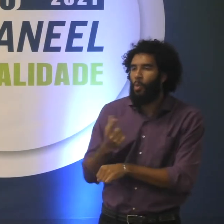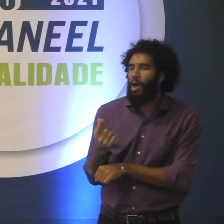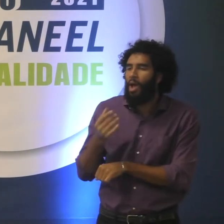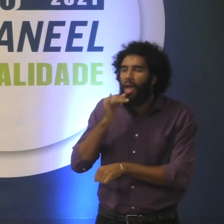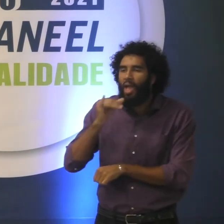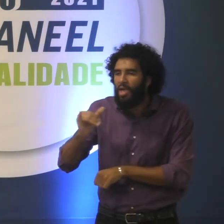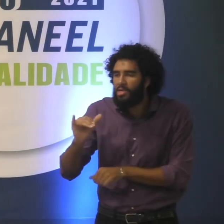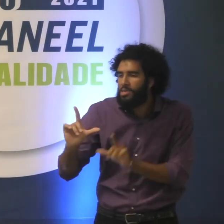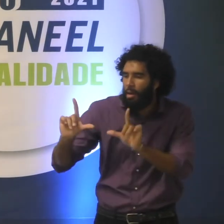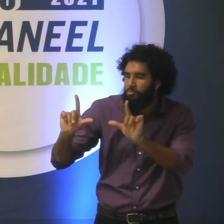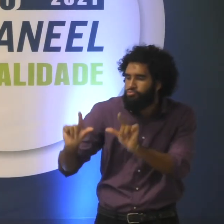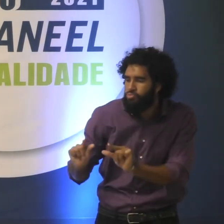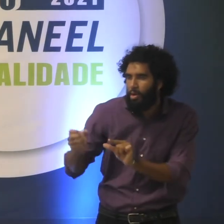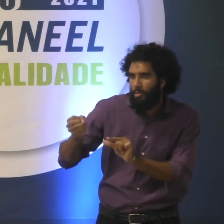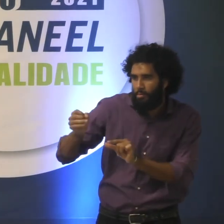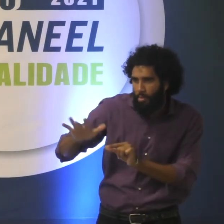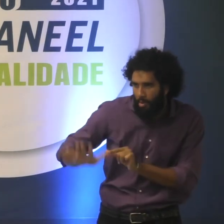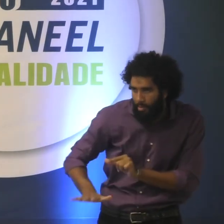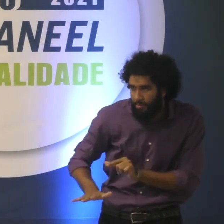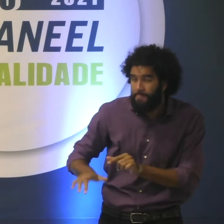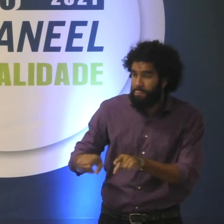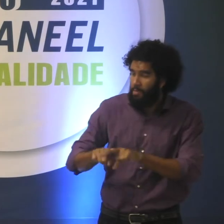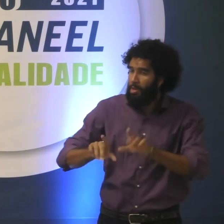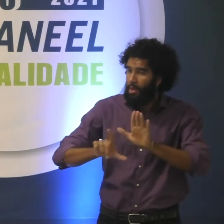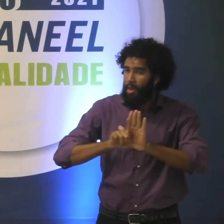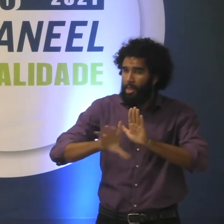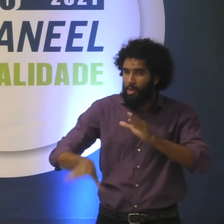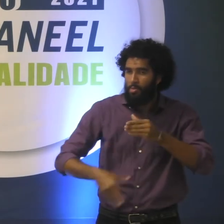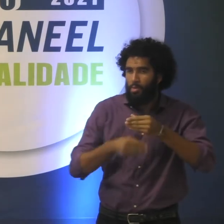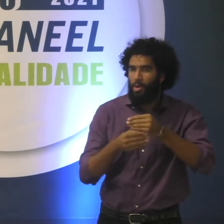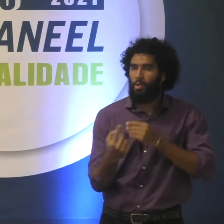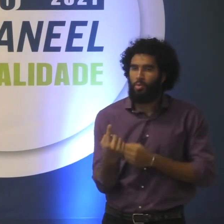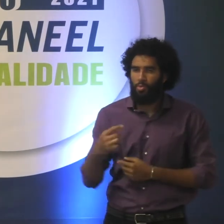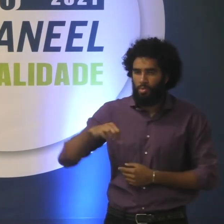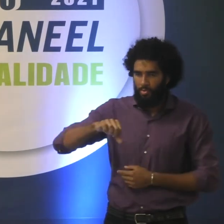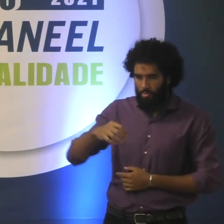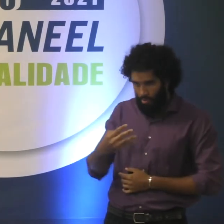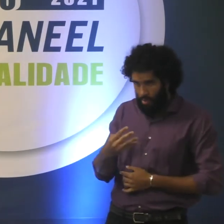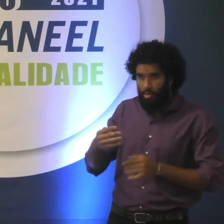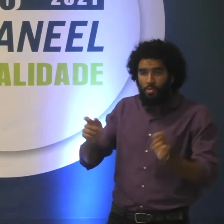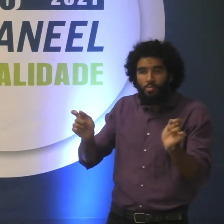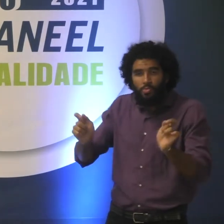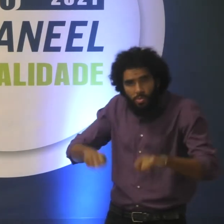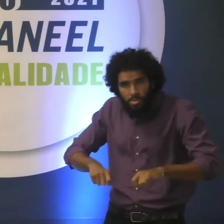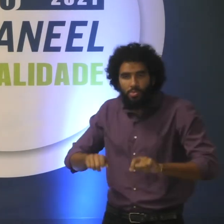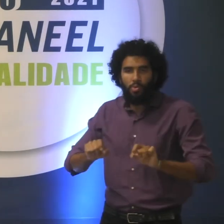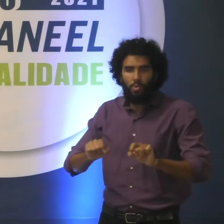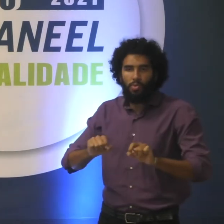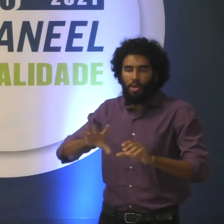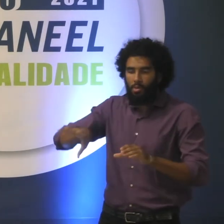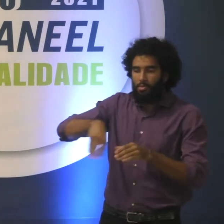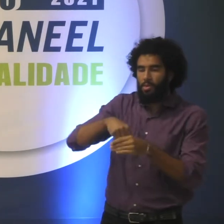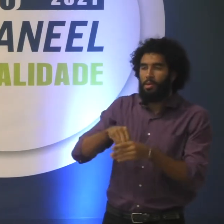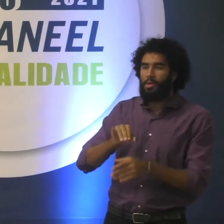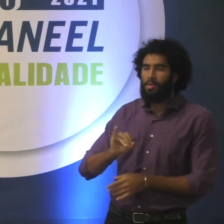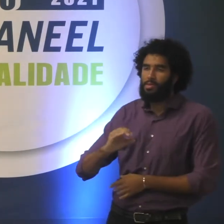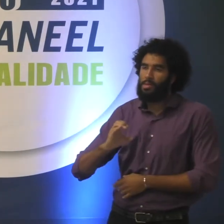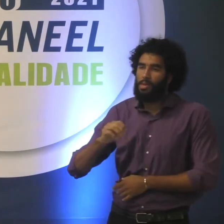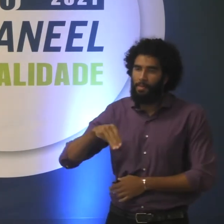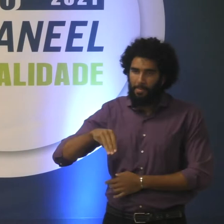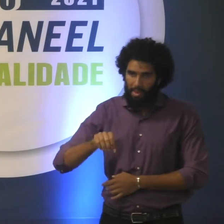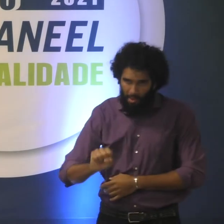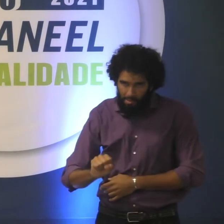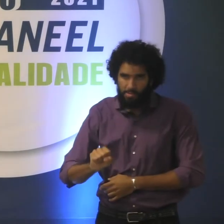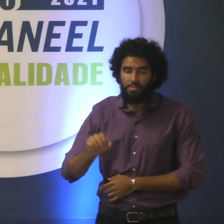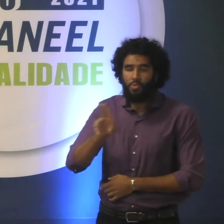e uma delas é a Lei Complementar 194, que permitiu a redução da incidência do ICMS, né, no consumo